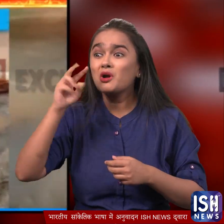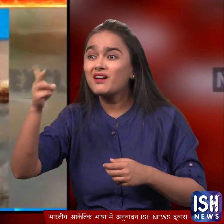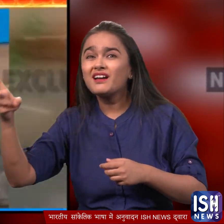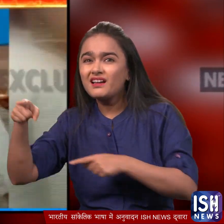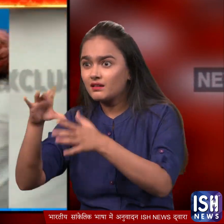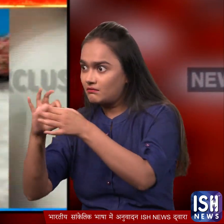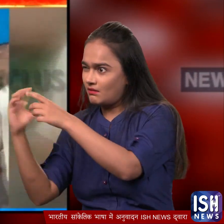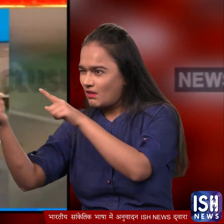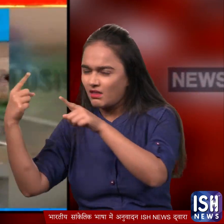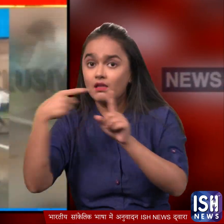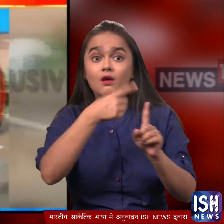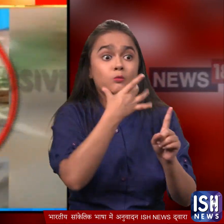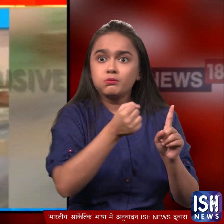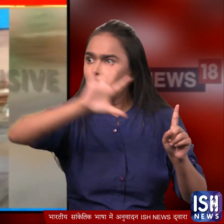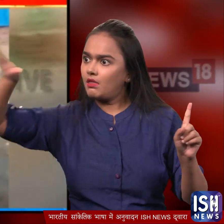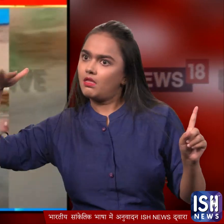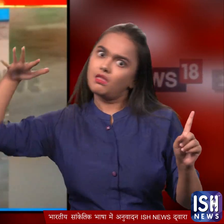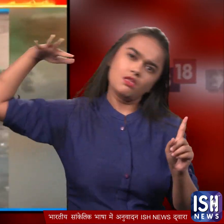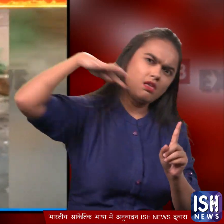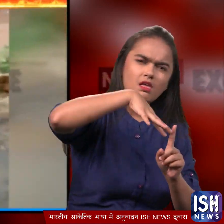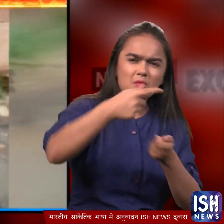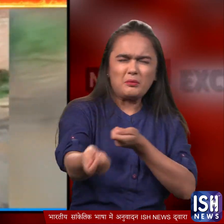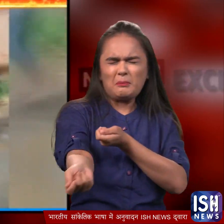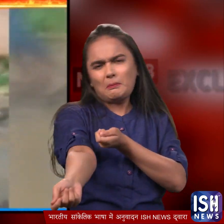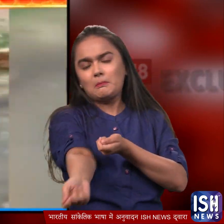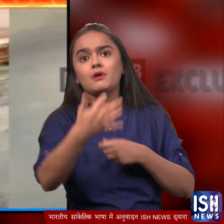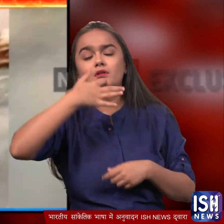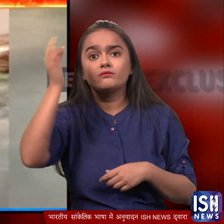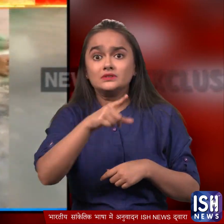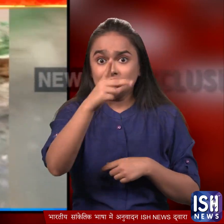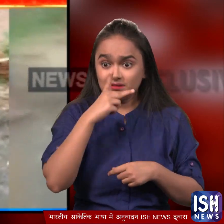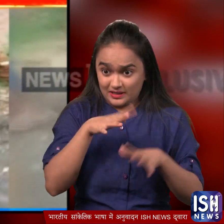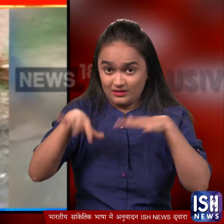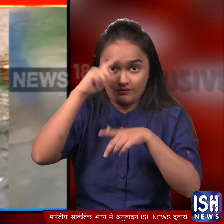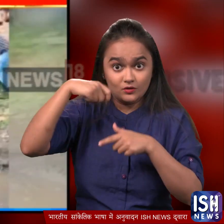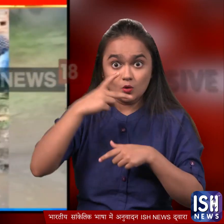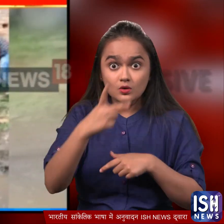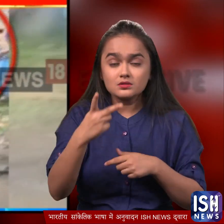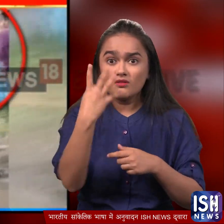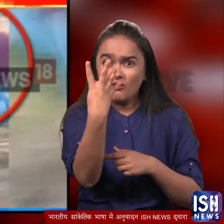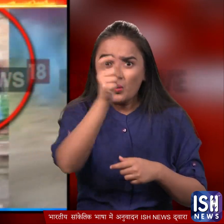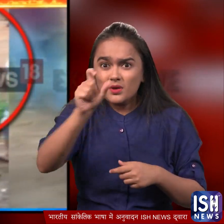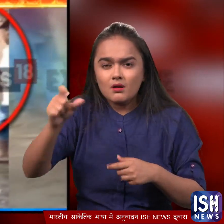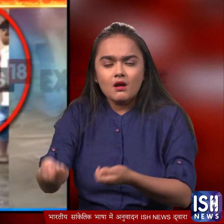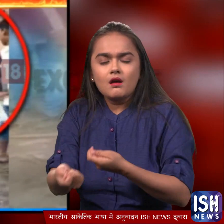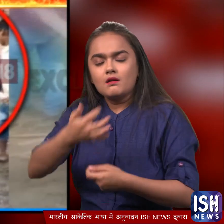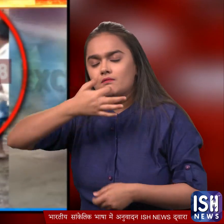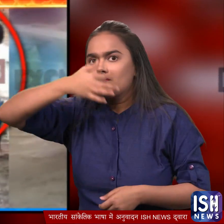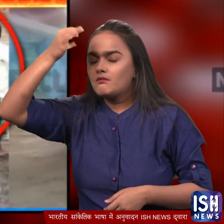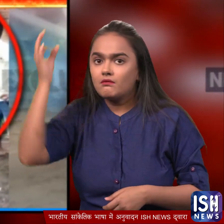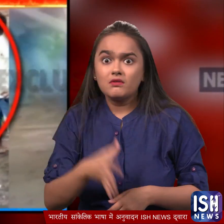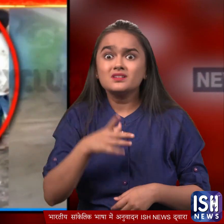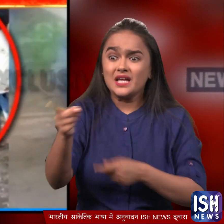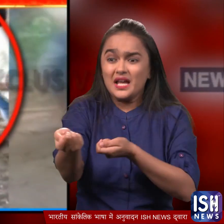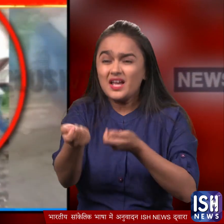वो अपने करीबियों के साथ बुजुर्ग के पास पहुंचा और मारपीट शुरू कर दी। इस घटना का वीडियो भी सामने आया, जिसमें 4 लोगों ने बुजुर्ग की लाठियों